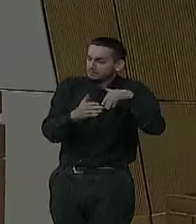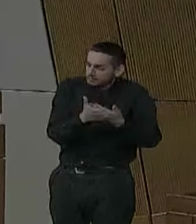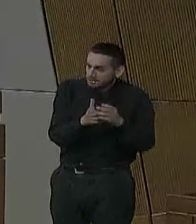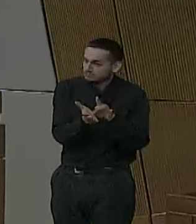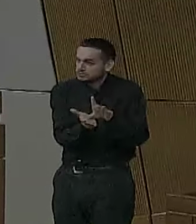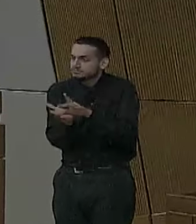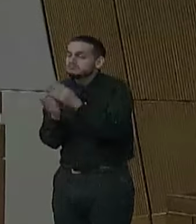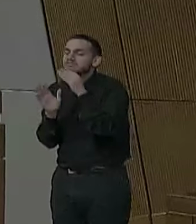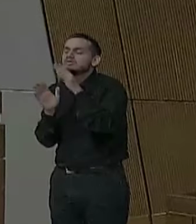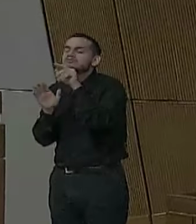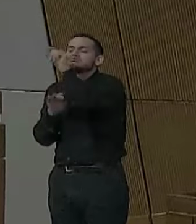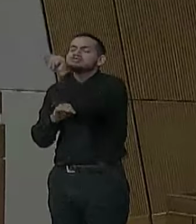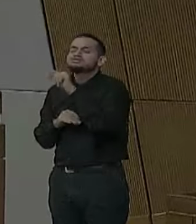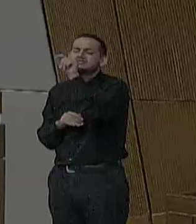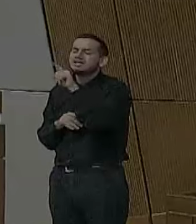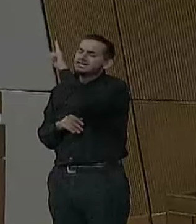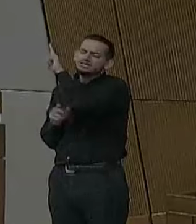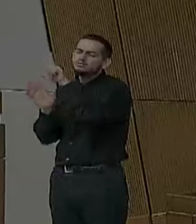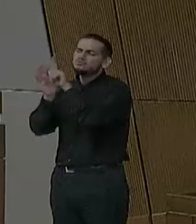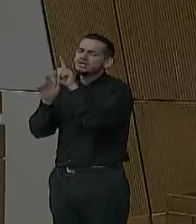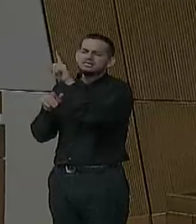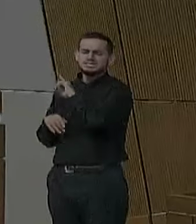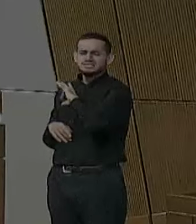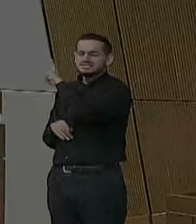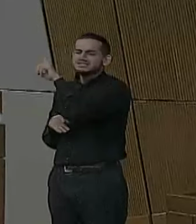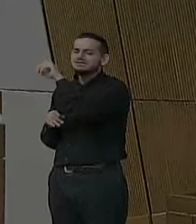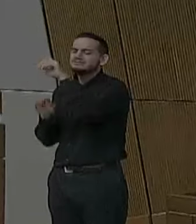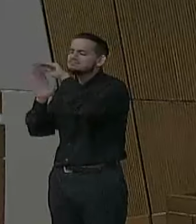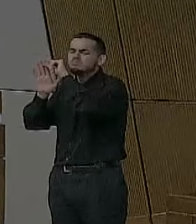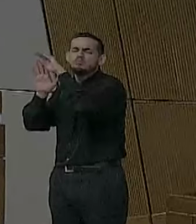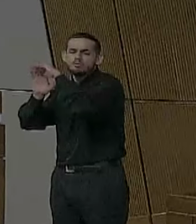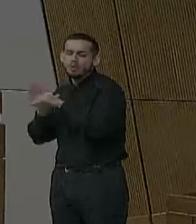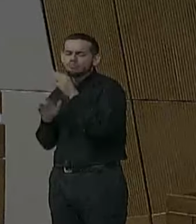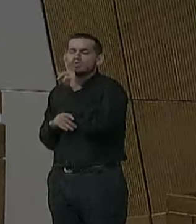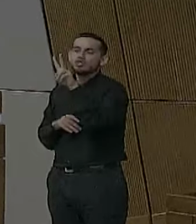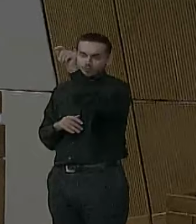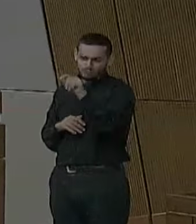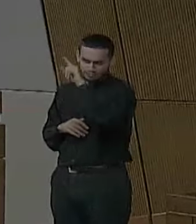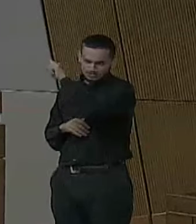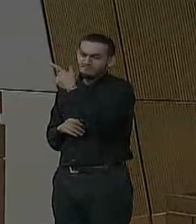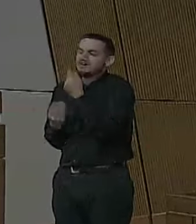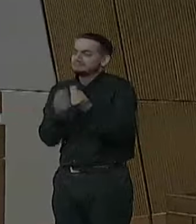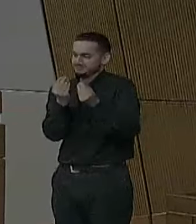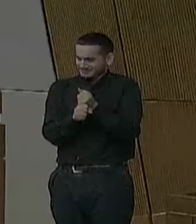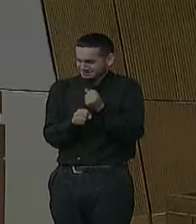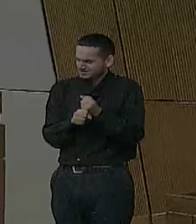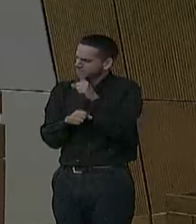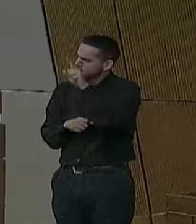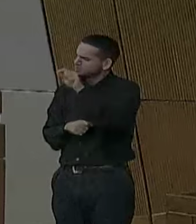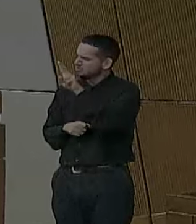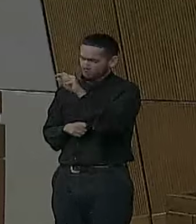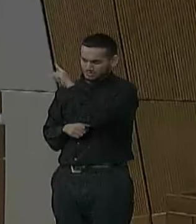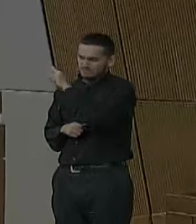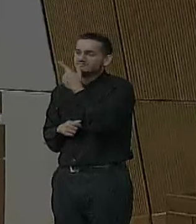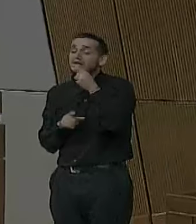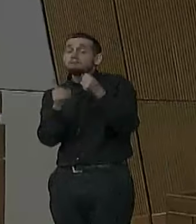cantidad de funcionarios con discapacidad, que es mucho más conveniente y mucho más exitoso convencer a